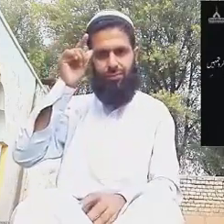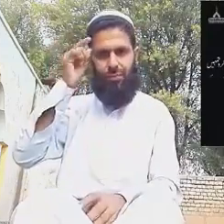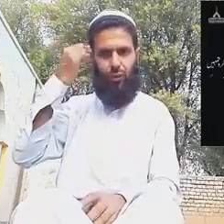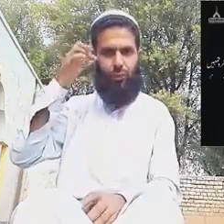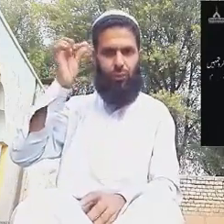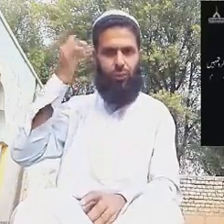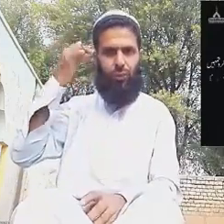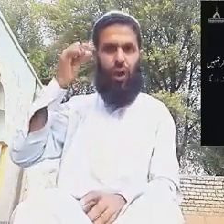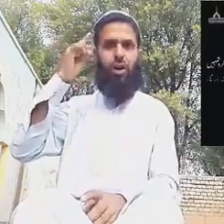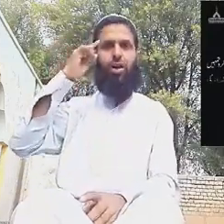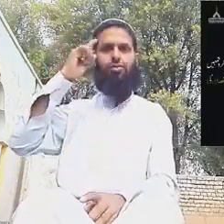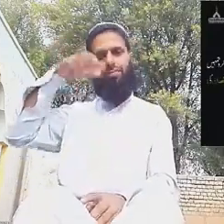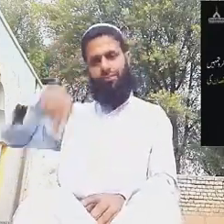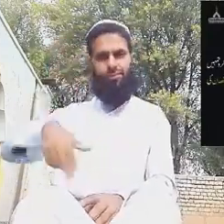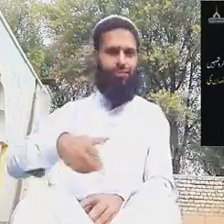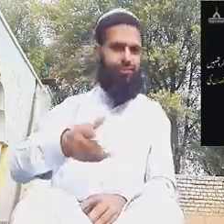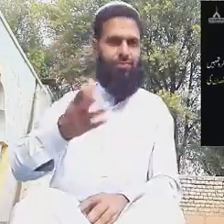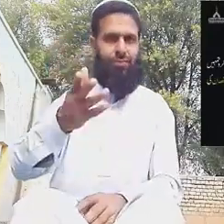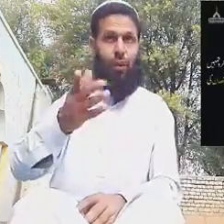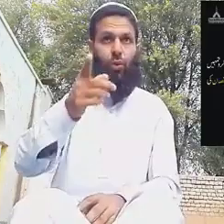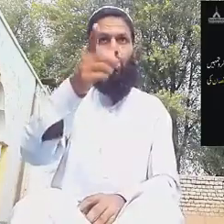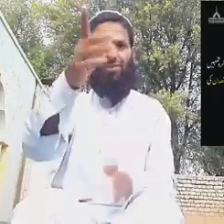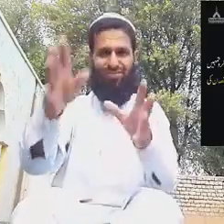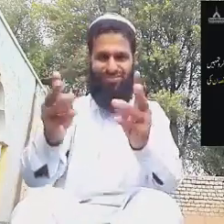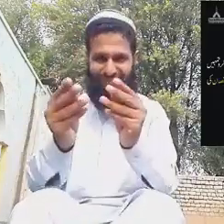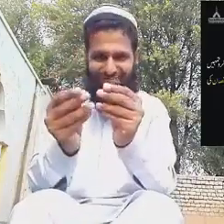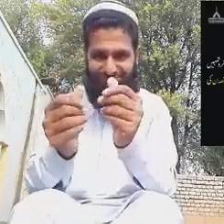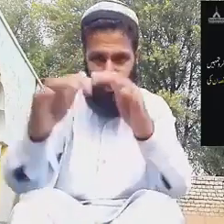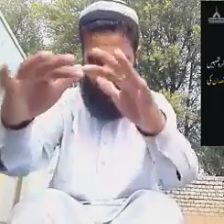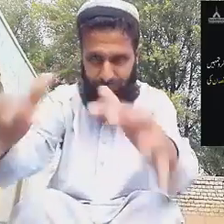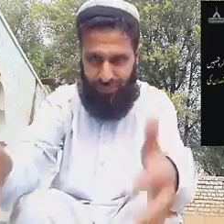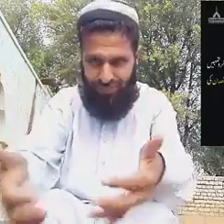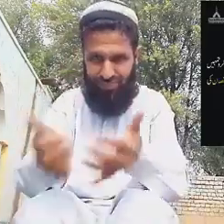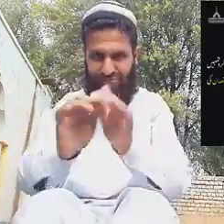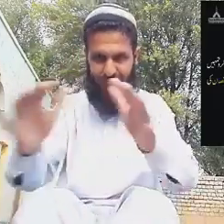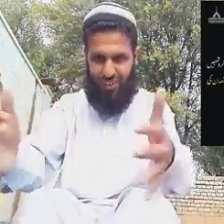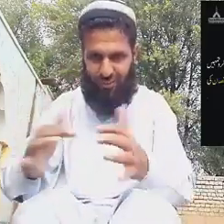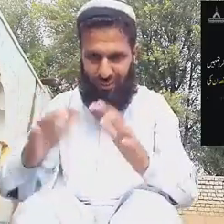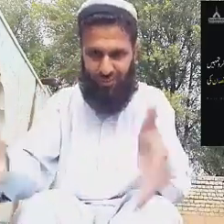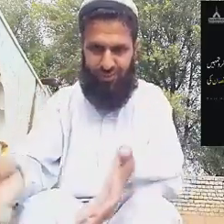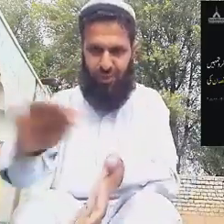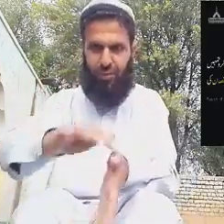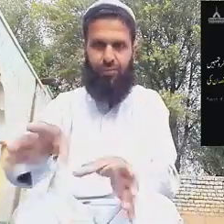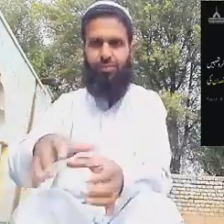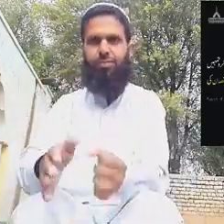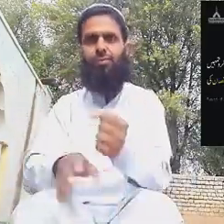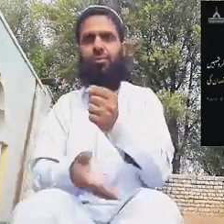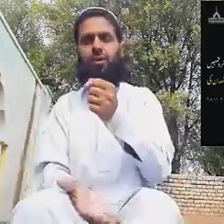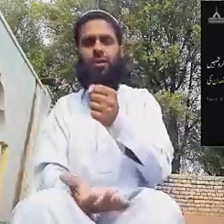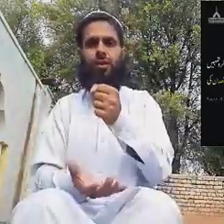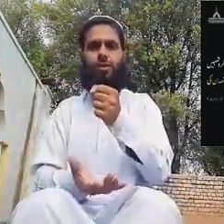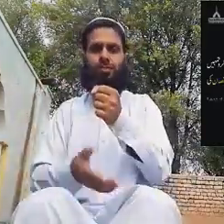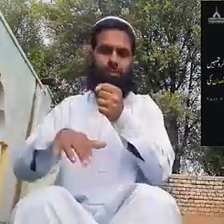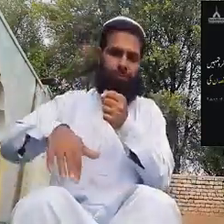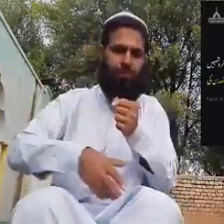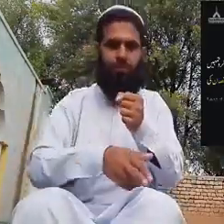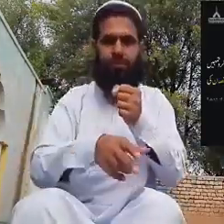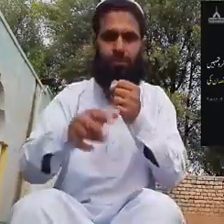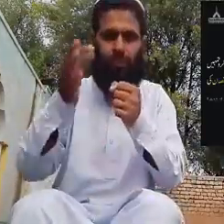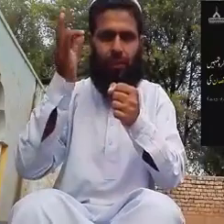तुम्हारी मदद भी की जाएगी और तुम्हारे नुकसान की तलाफी भी की जाएगी। अल्लाह पाक हमें उसकी राह में सदका करने की तौफीक